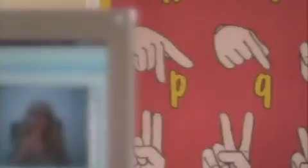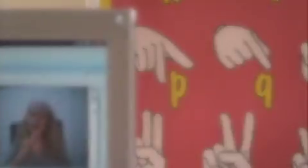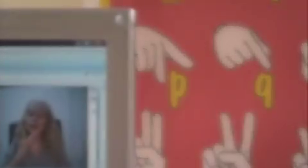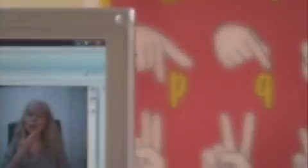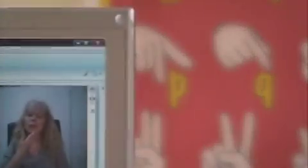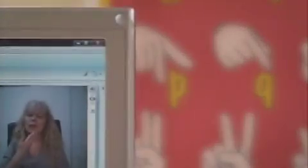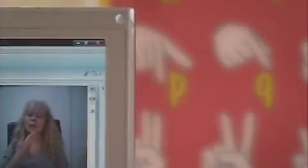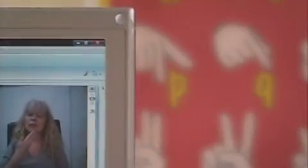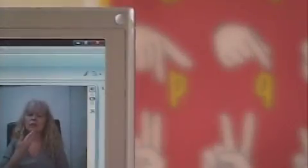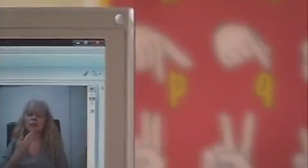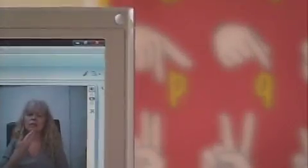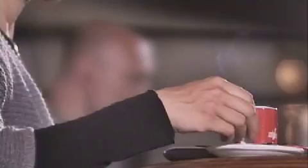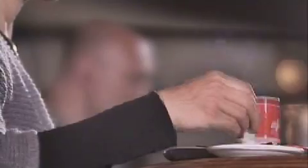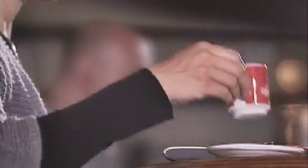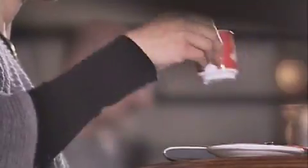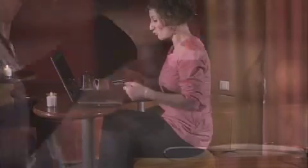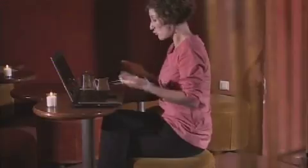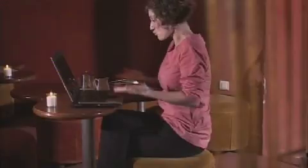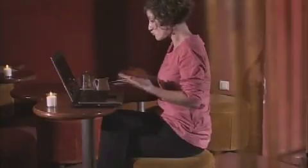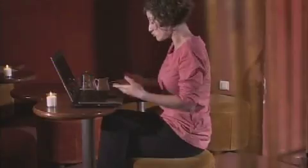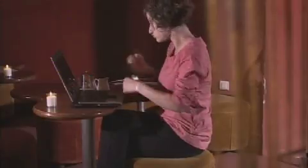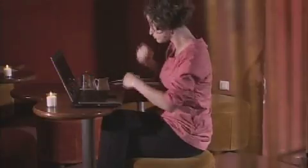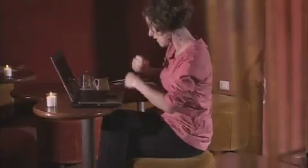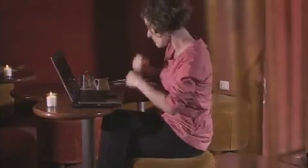Daarom hebben sommige fabrikanten aan een oplossing gewerkt.